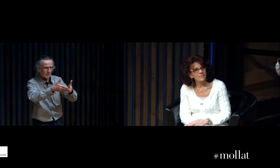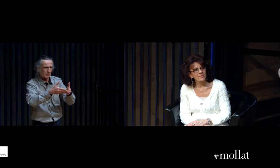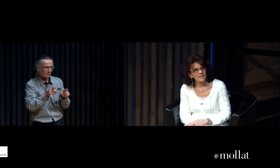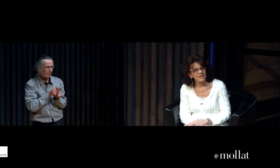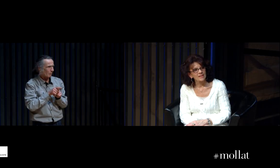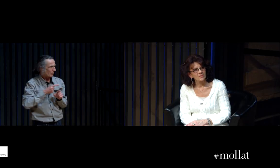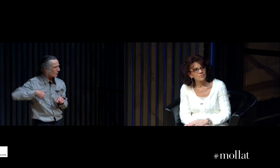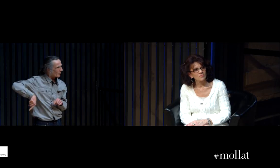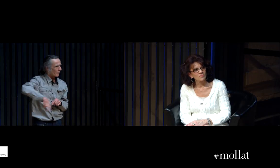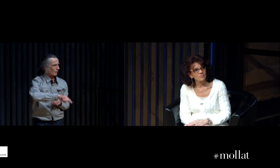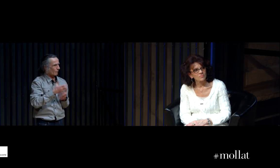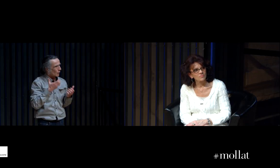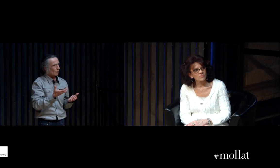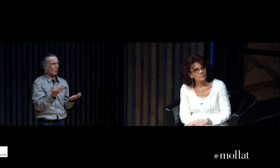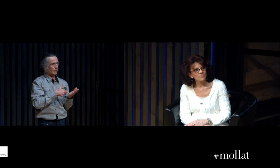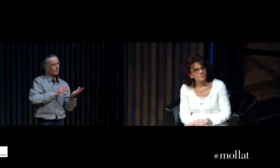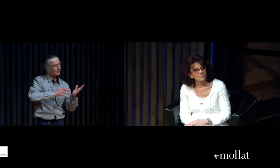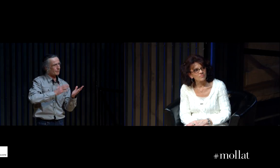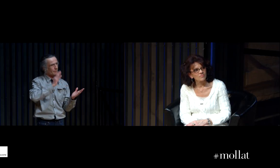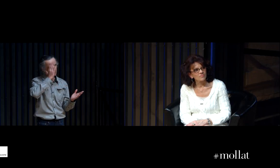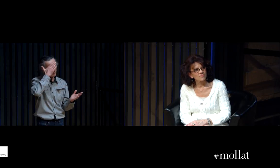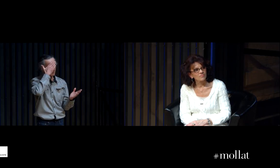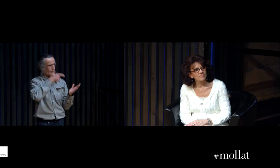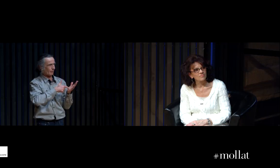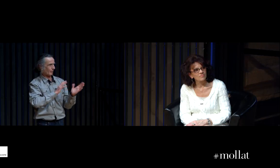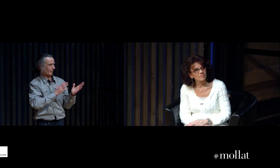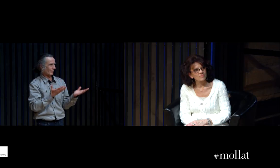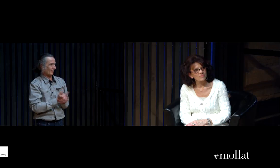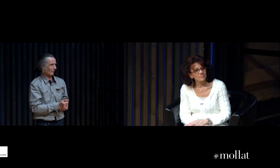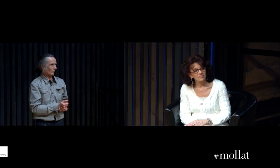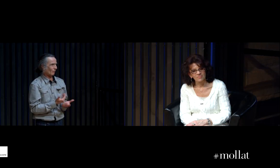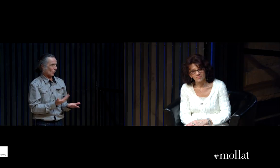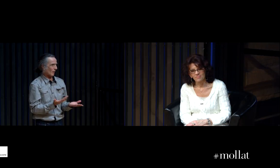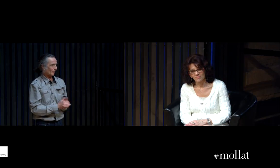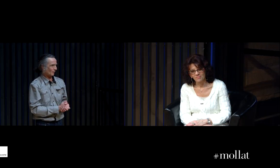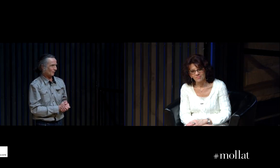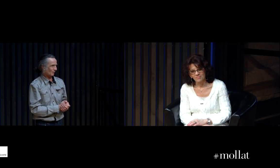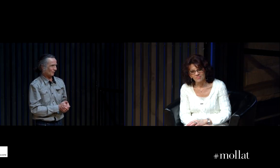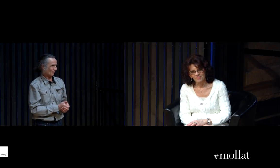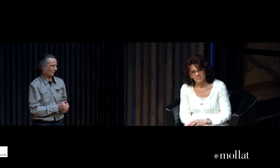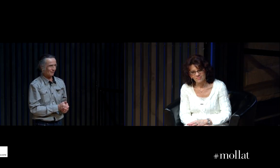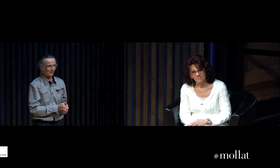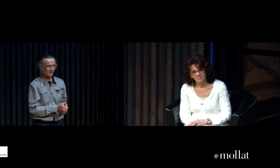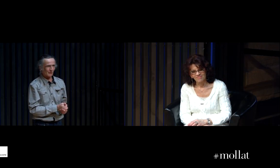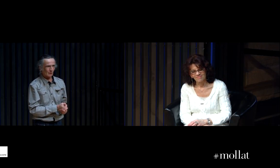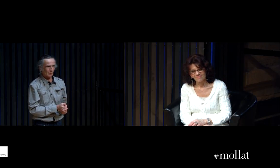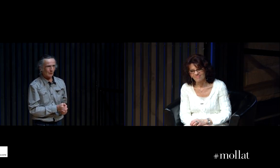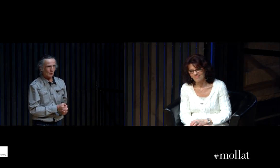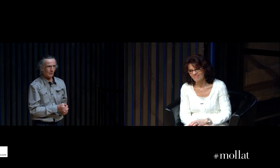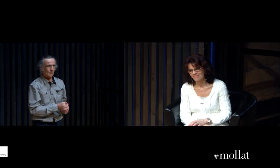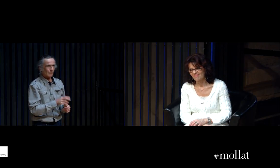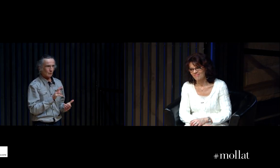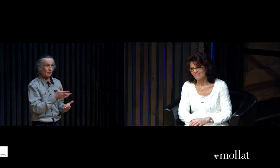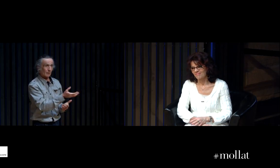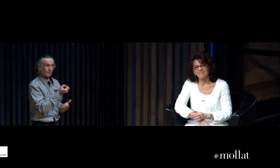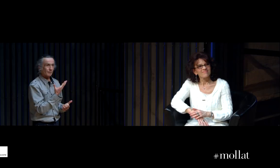groupe, hein, seulement 6 personnes à militer. Je sais que ça se passe aussi par ailleurs. Mais c'est vraiment militer pour cette langue des signes et essayer